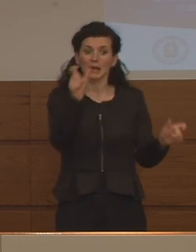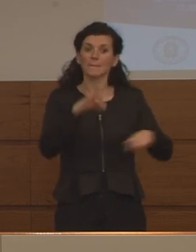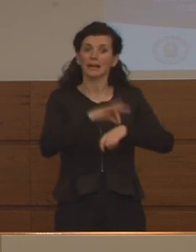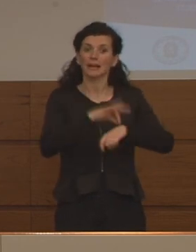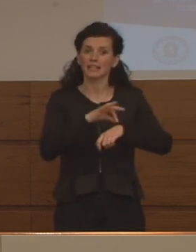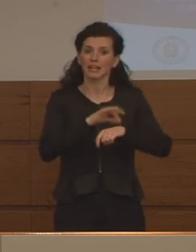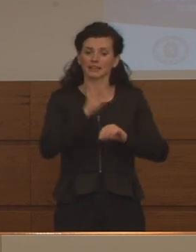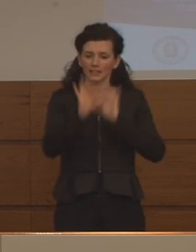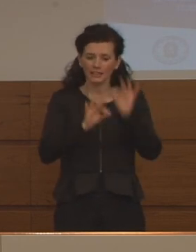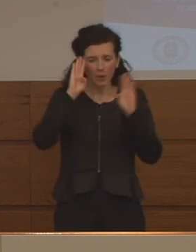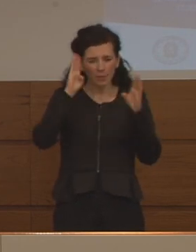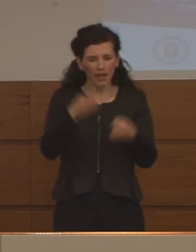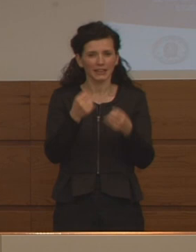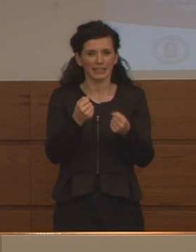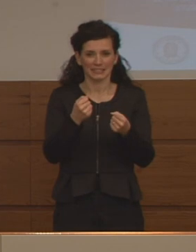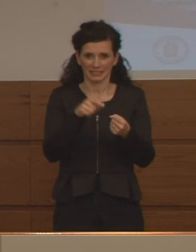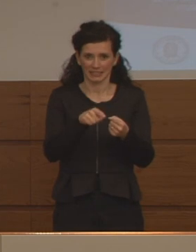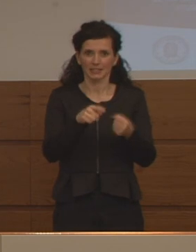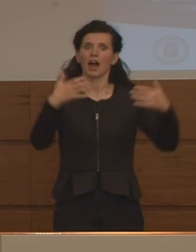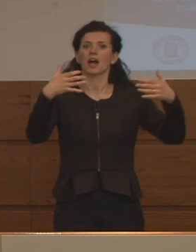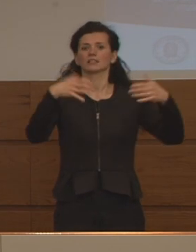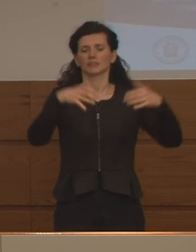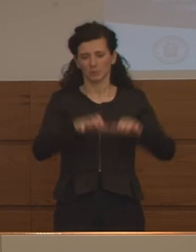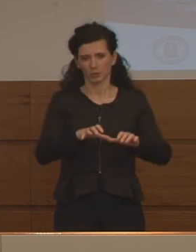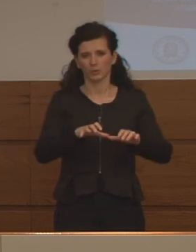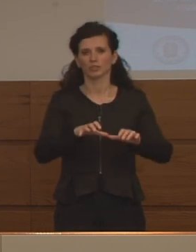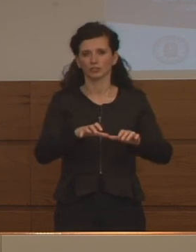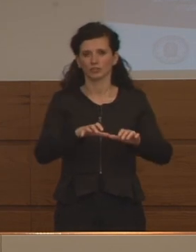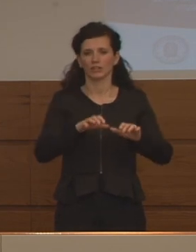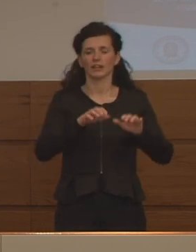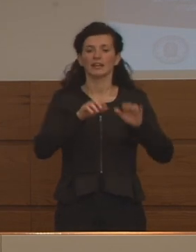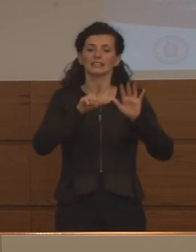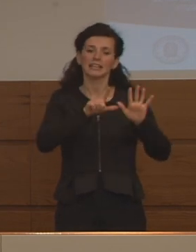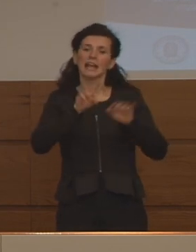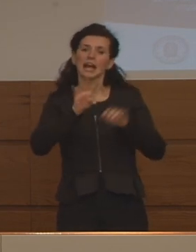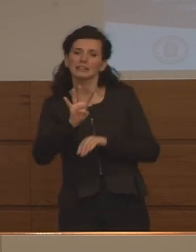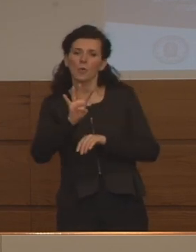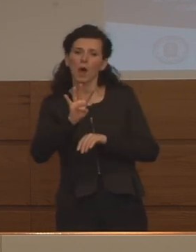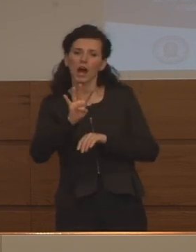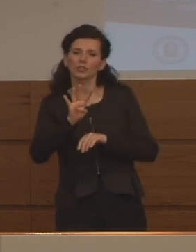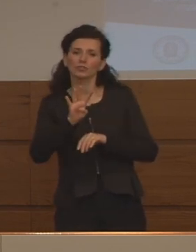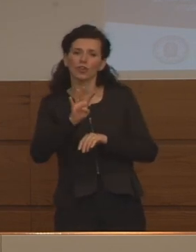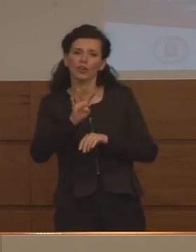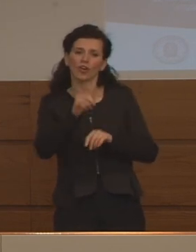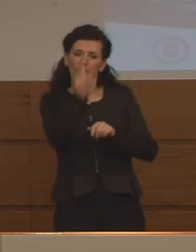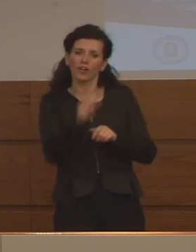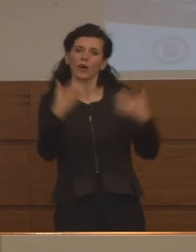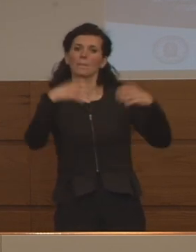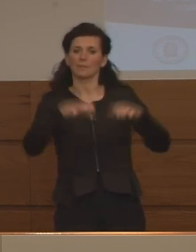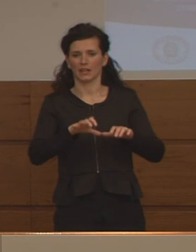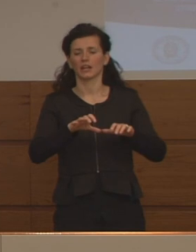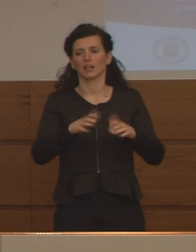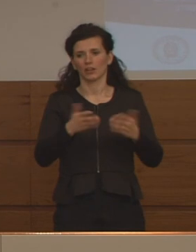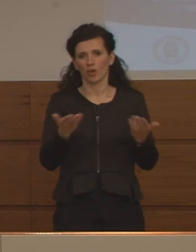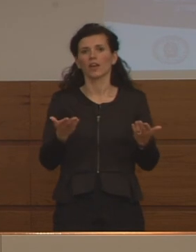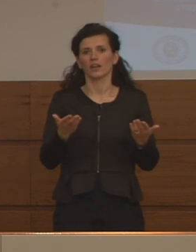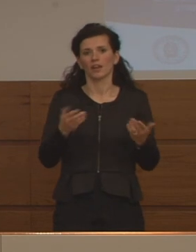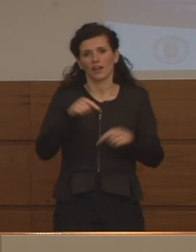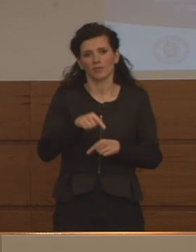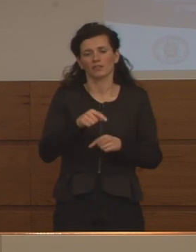terapia intensiva diminuisce di 74 unità questo è una notizia importante